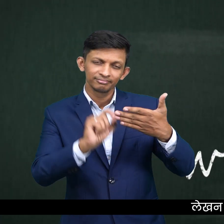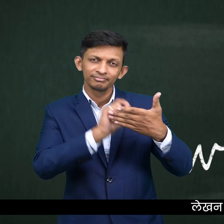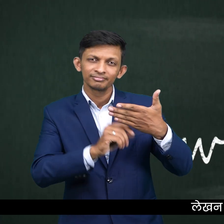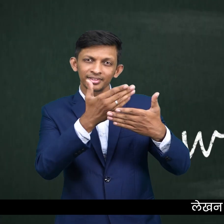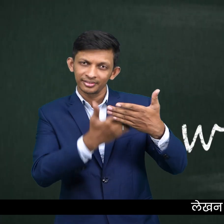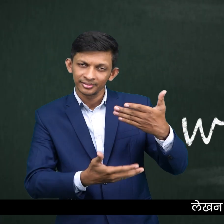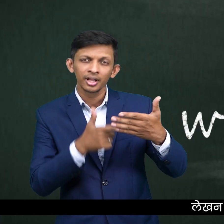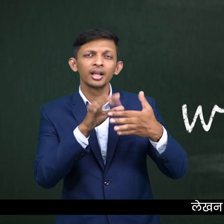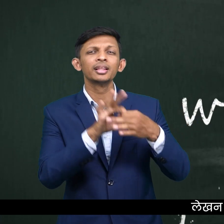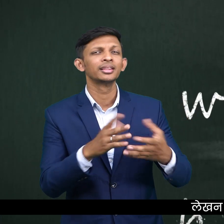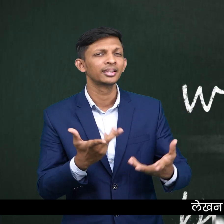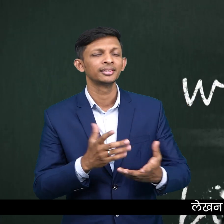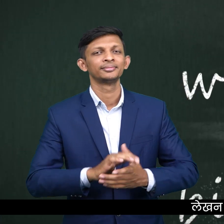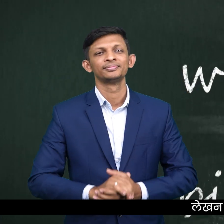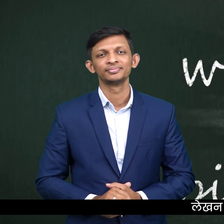लेखन आणि लिपी.